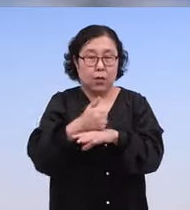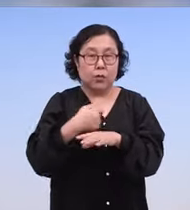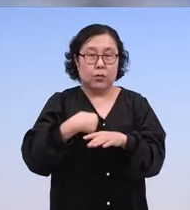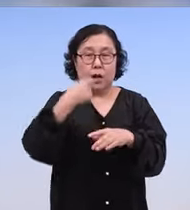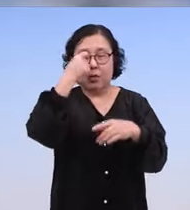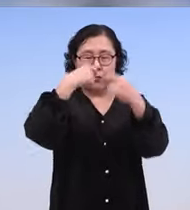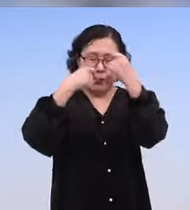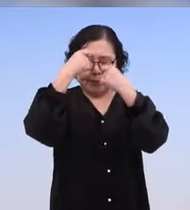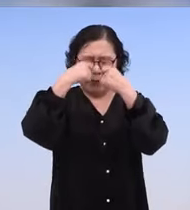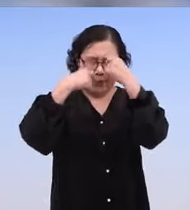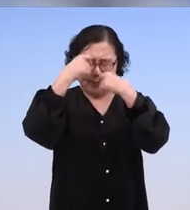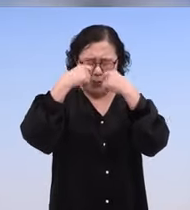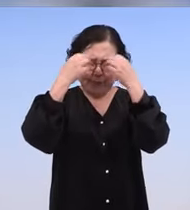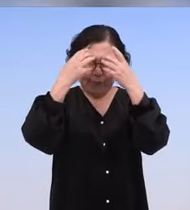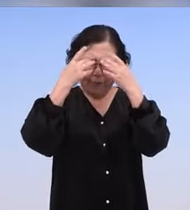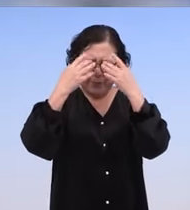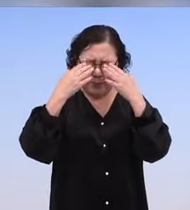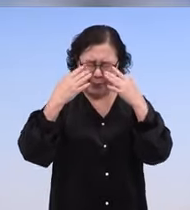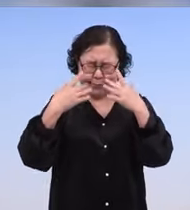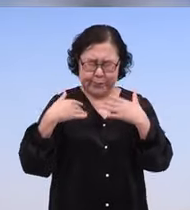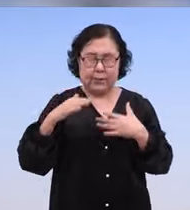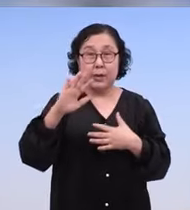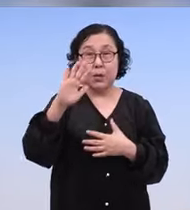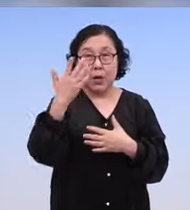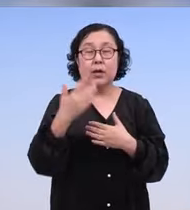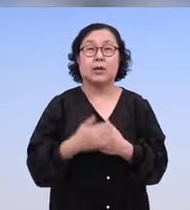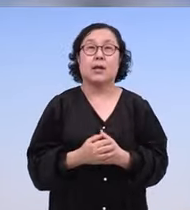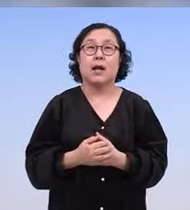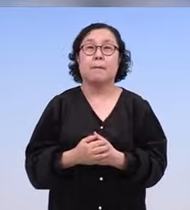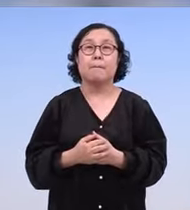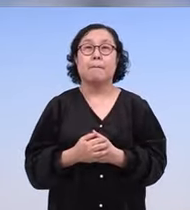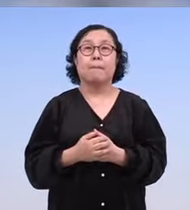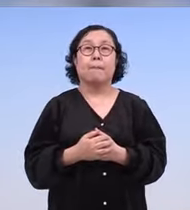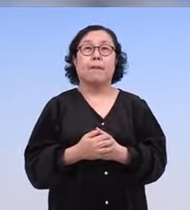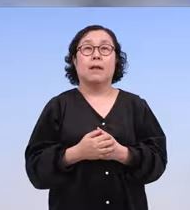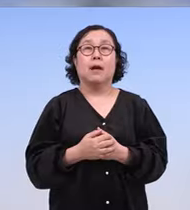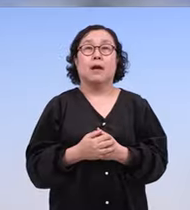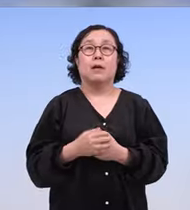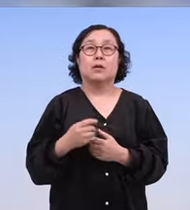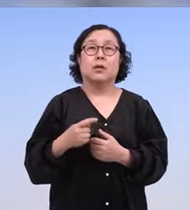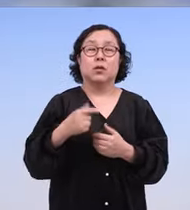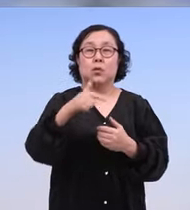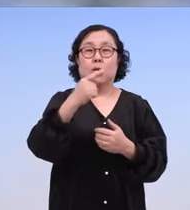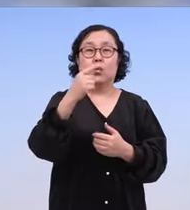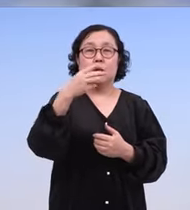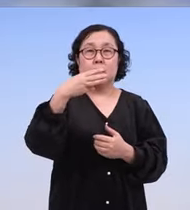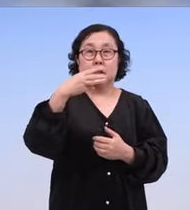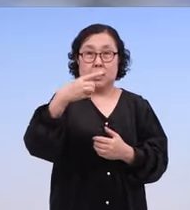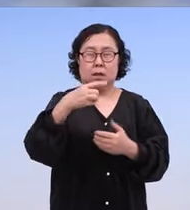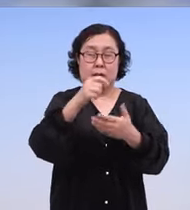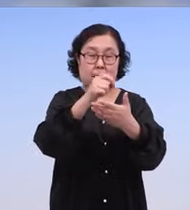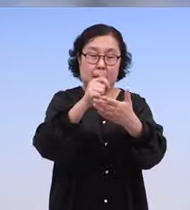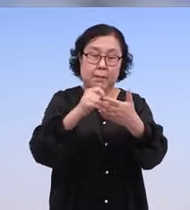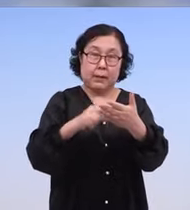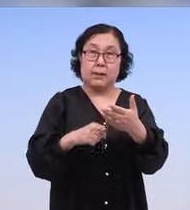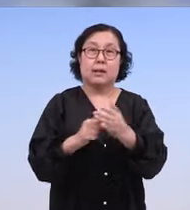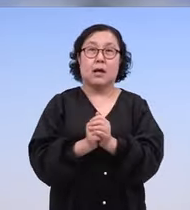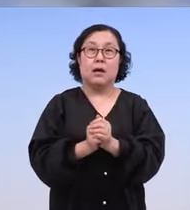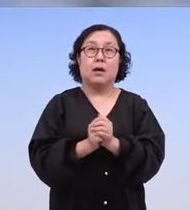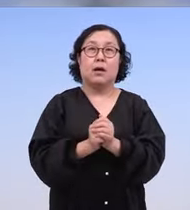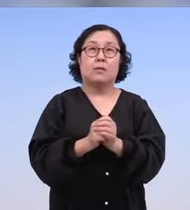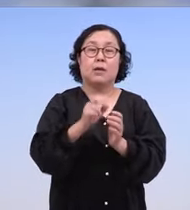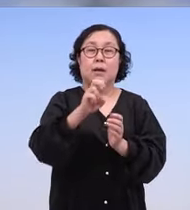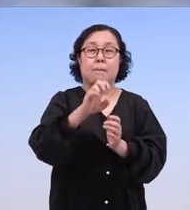이 백영옥 씨가, 그 소설가 백영옥 씨가 빨강머리의 대사를 이제 노트에 받아 적기 시작한 겁니다. 여러분, 그